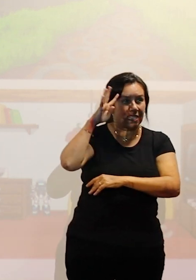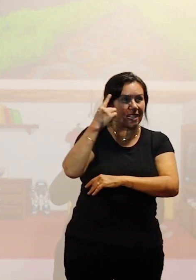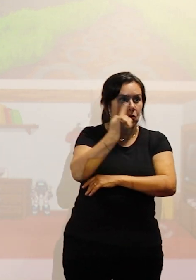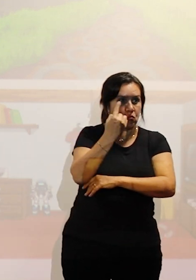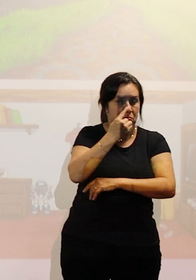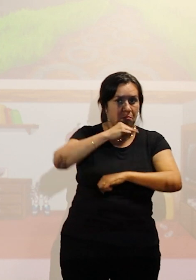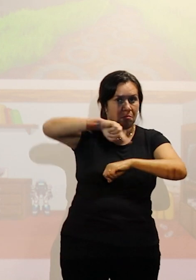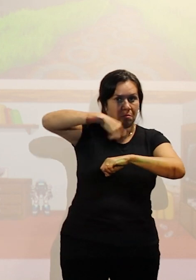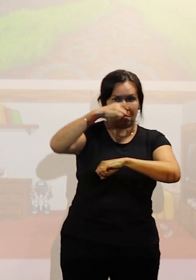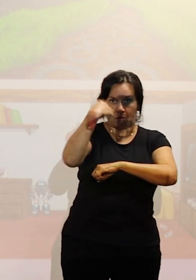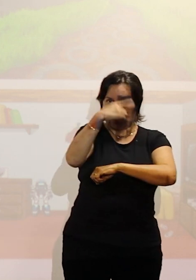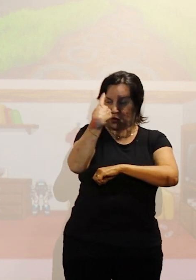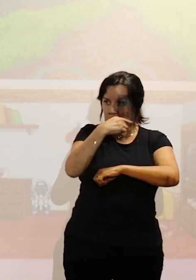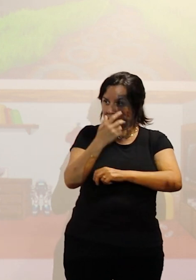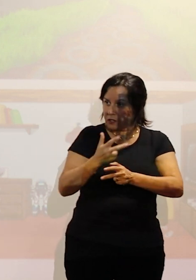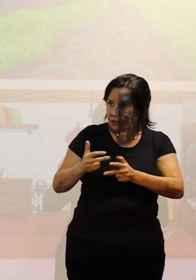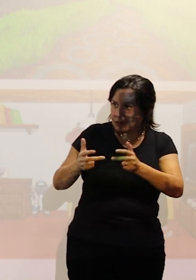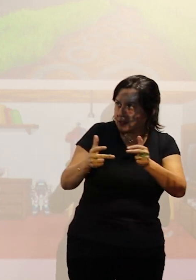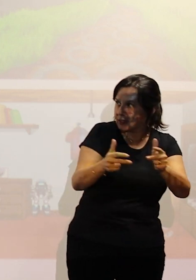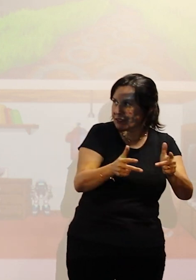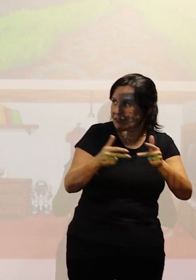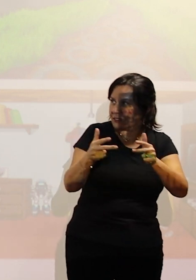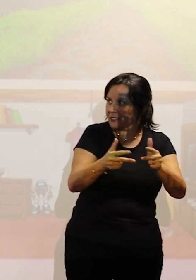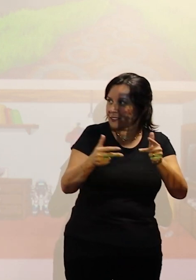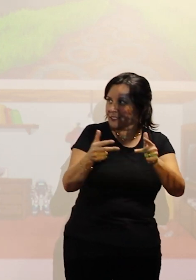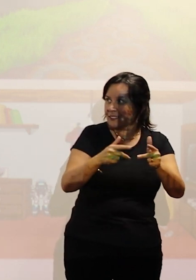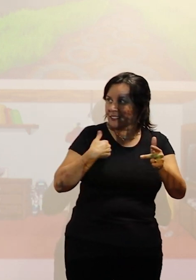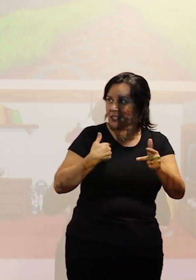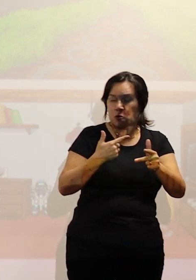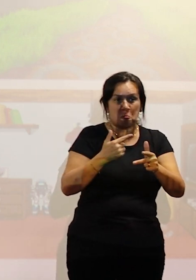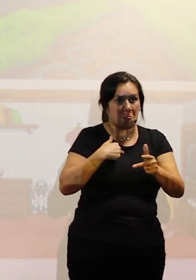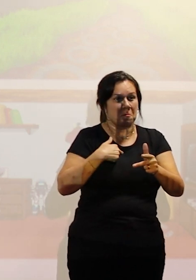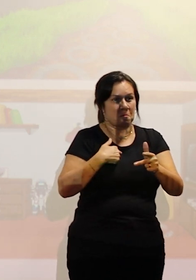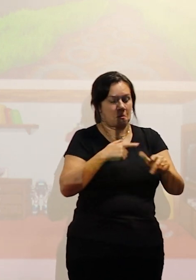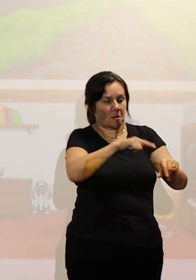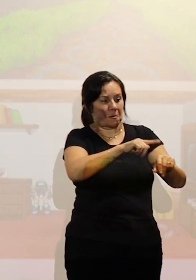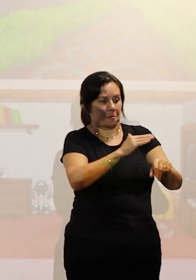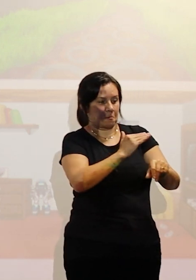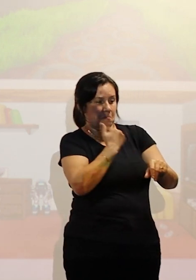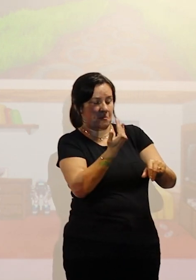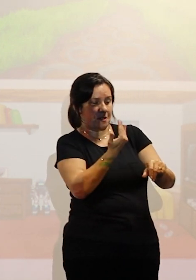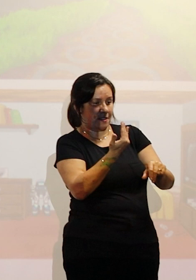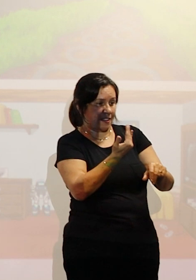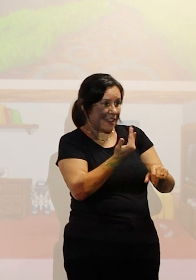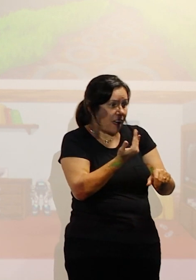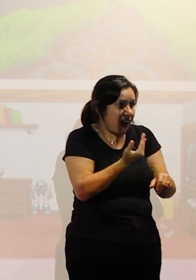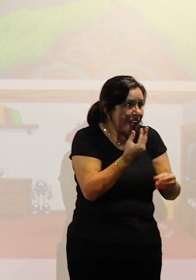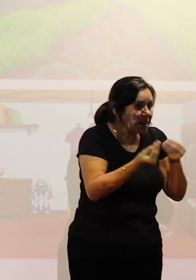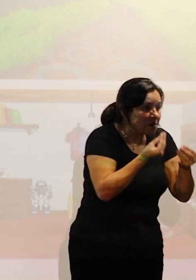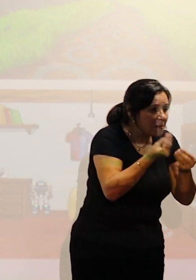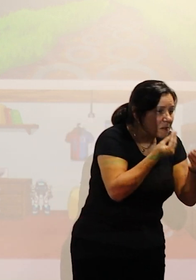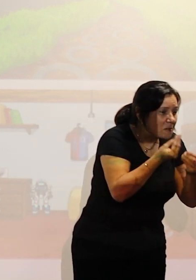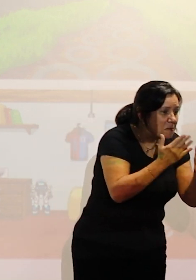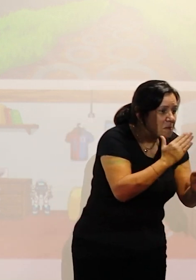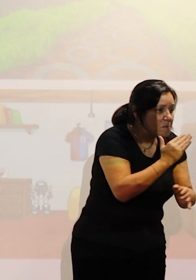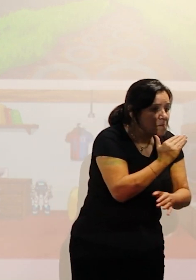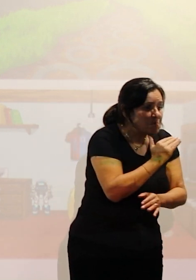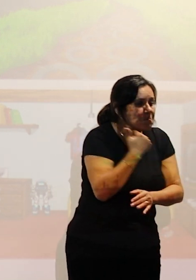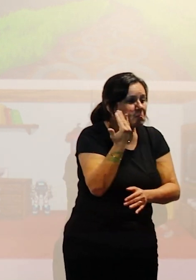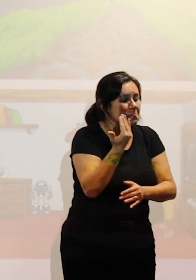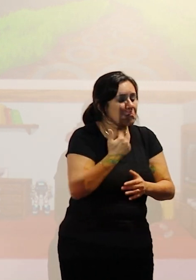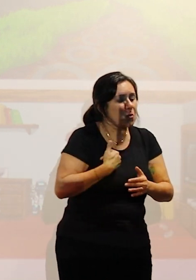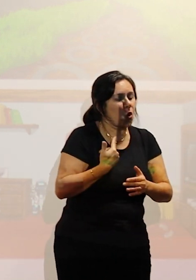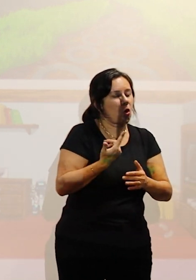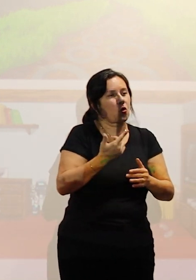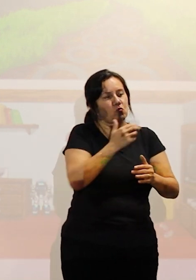jogatina. E essa semana foi Among Us. E quando eu morri, que eu virei fantasma, eu falei, vamos explorar essa nave? Porque o fantasma pode explorar a nave, ele pode ir